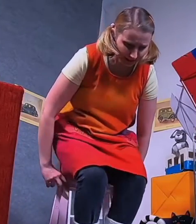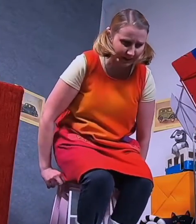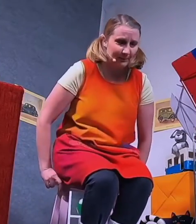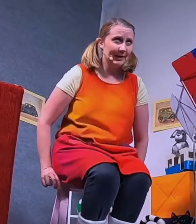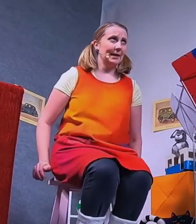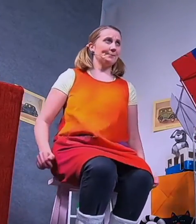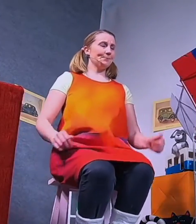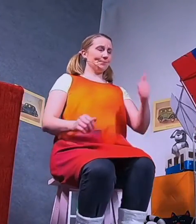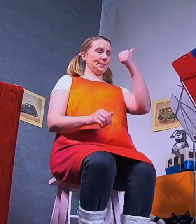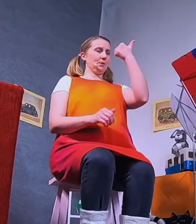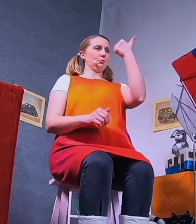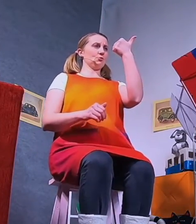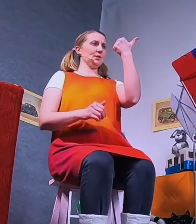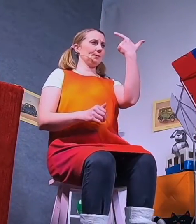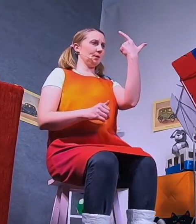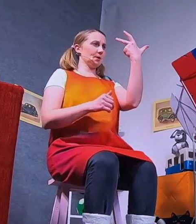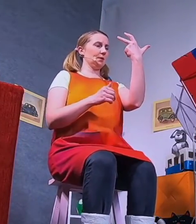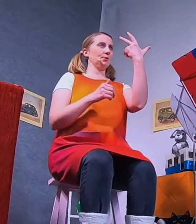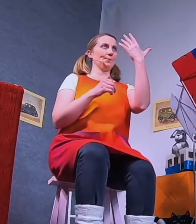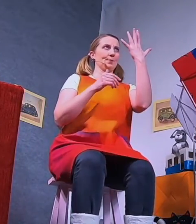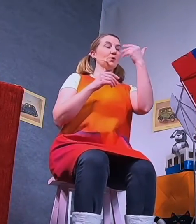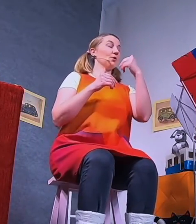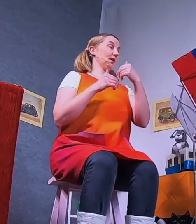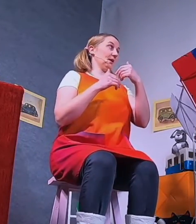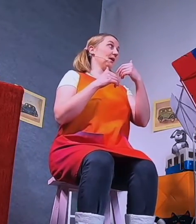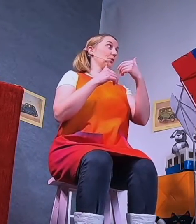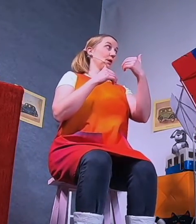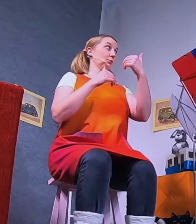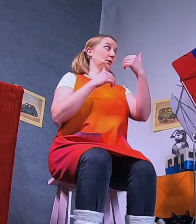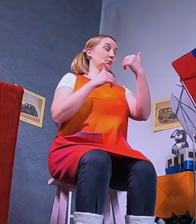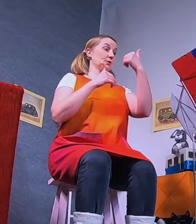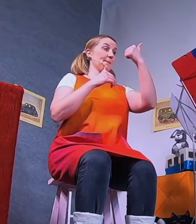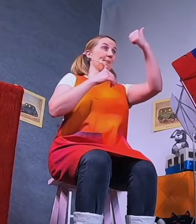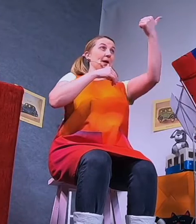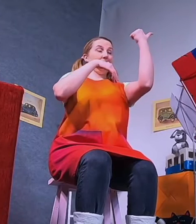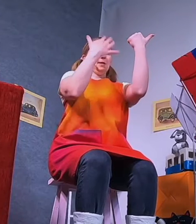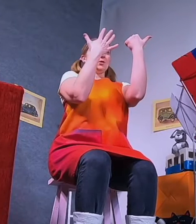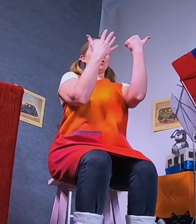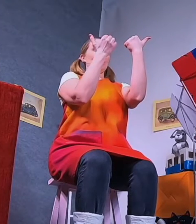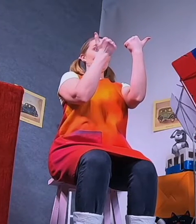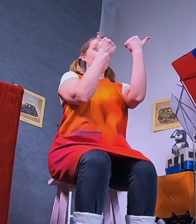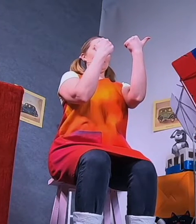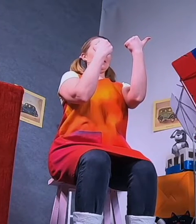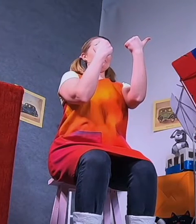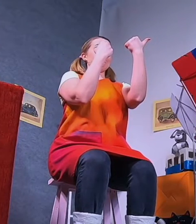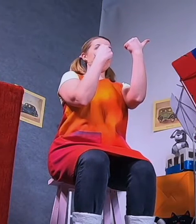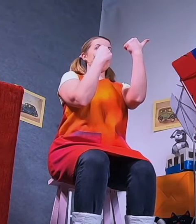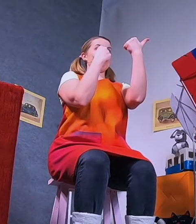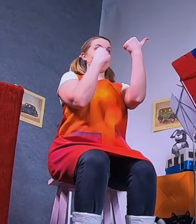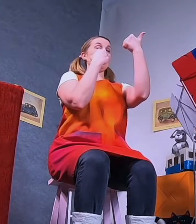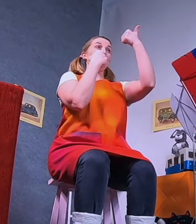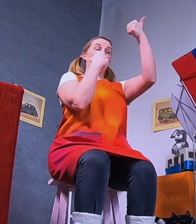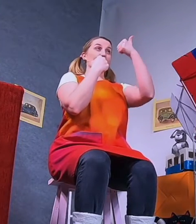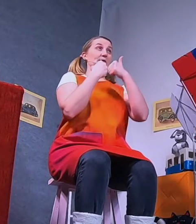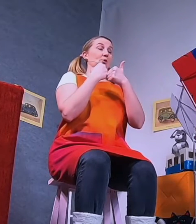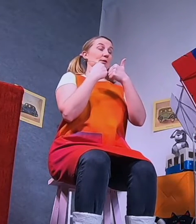Siellä menee 1, 2, kokeillaan. Laulu auttaa usein. Sormet valmiina. Ykkösestä aloitetaan.